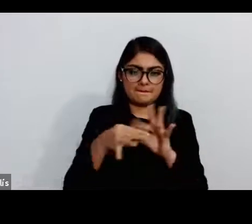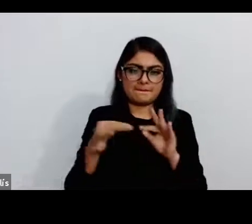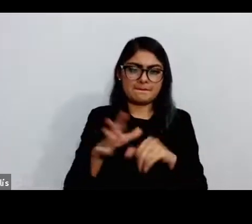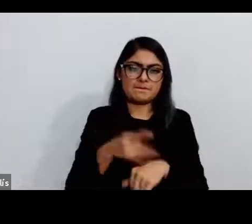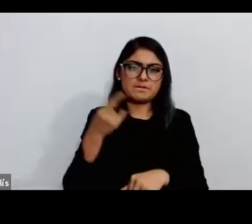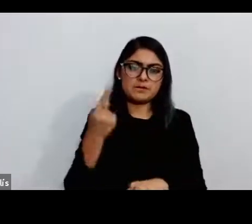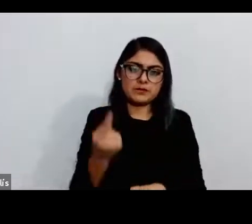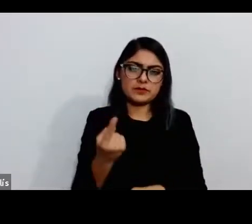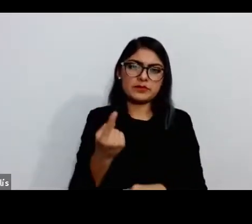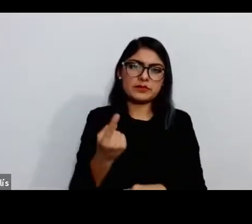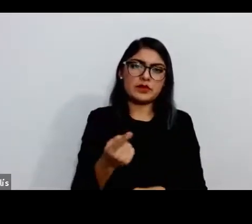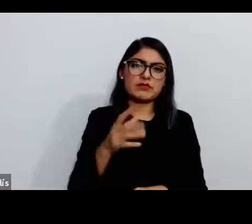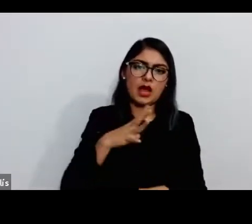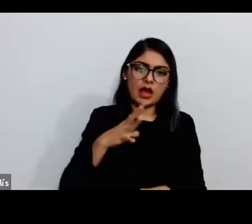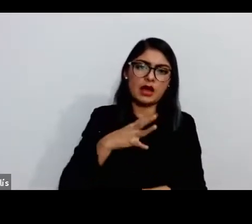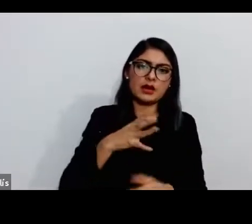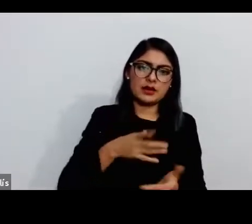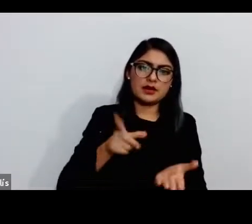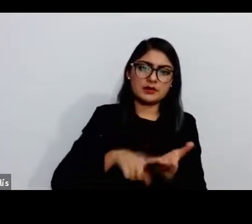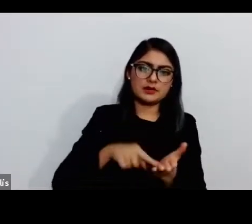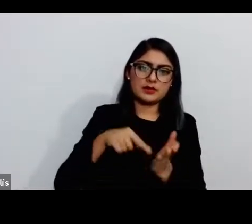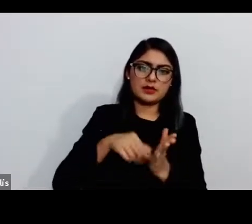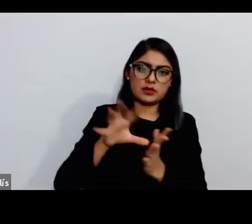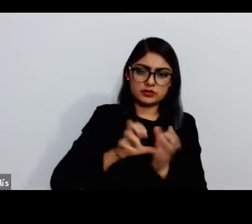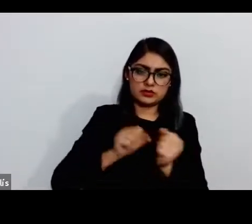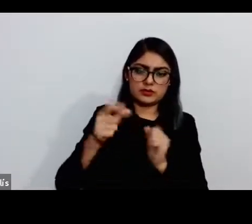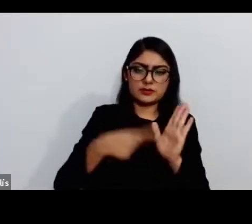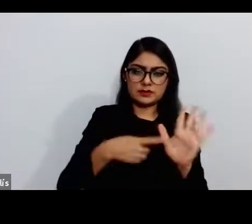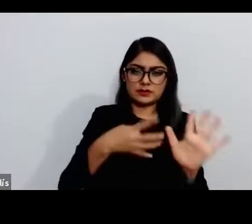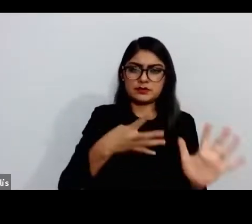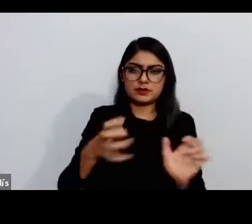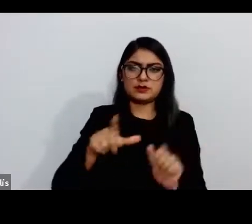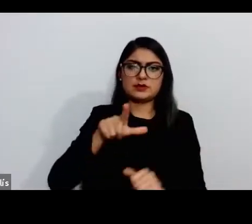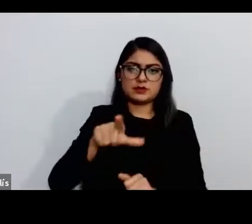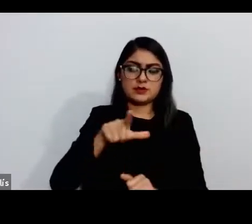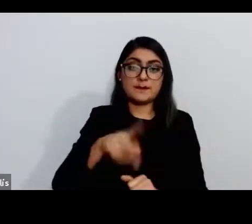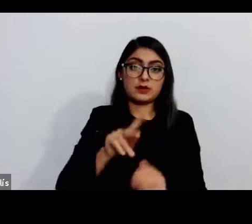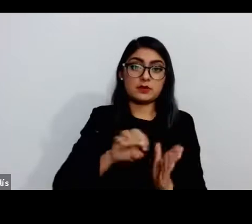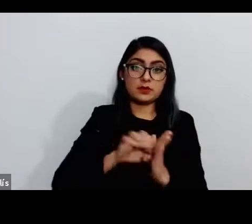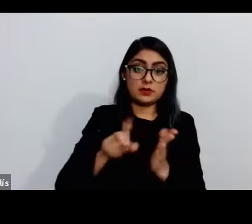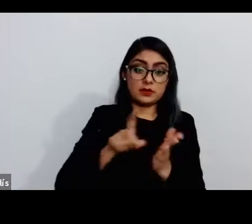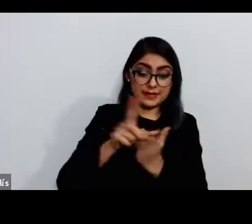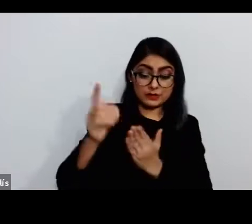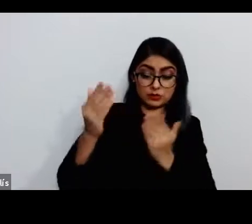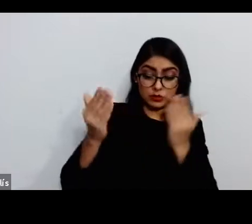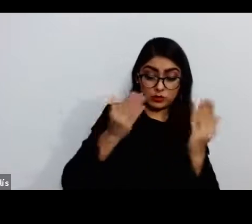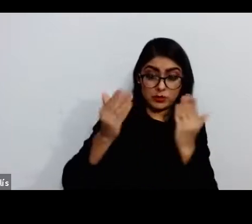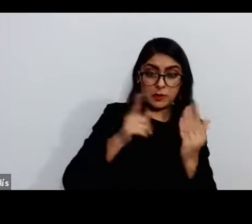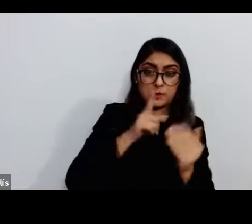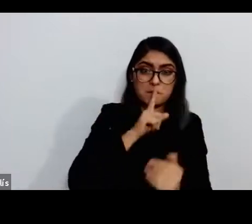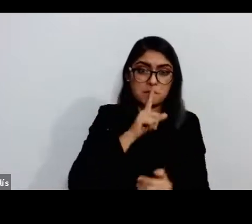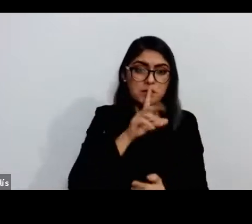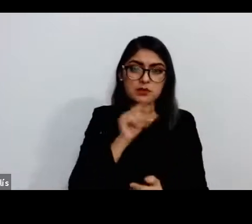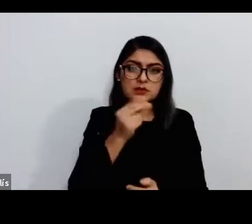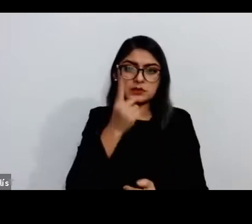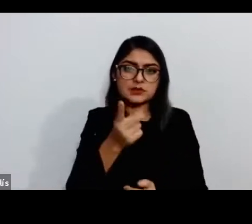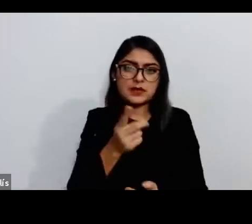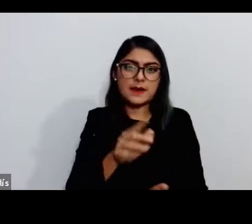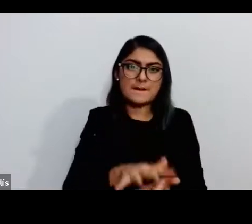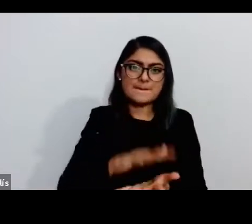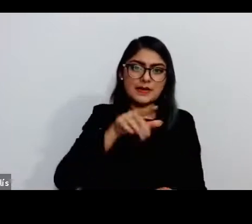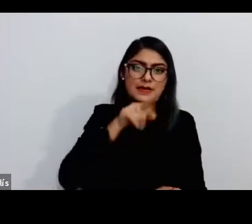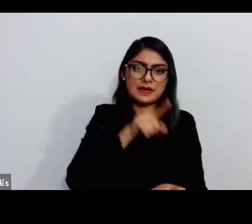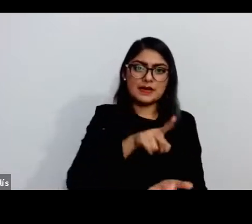no, se menciona la Constitución del 17, pero es poco estudiada, digamos, en el derecho comparado. Suele ser más mencionada, por ejemplo, la Constitución de Weimar